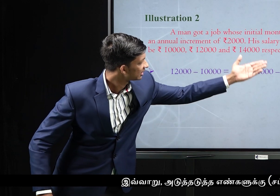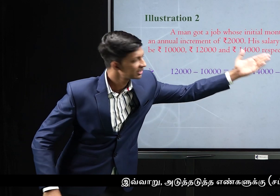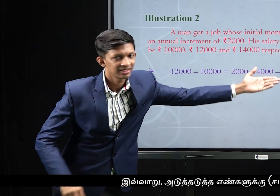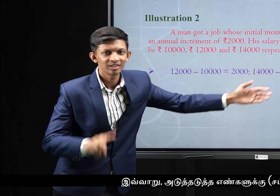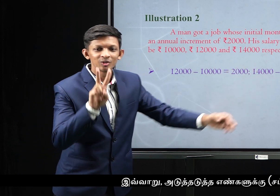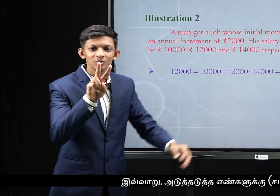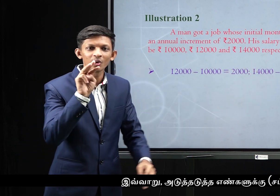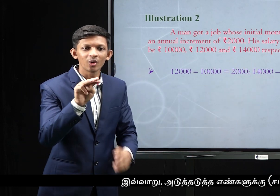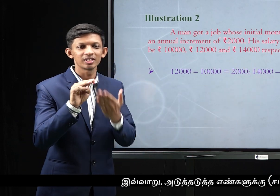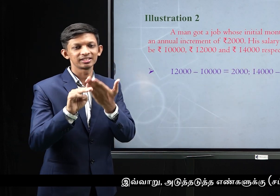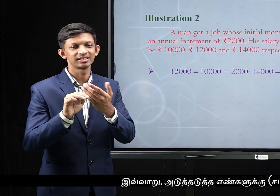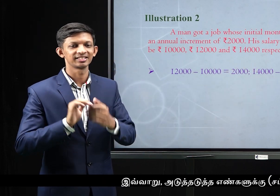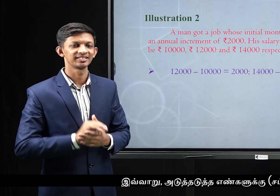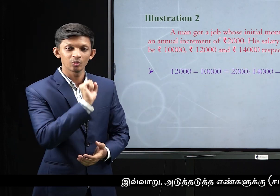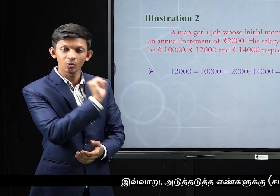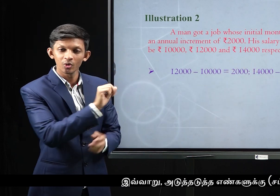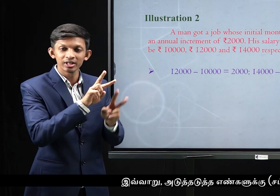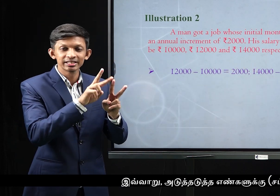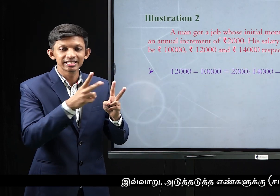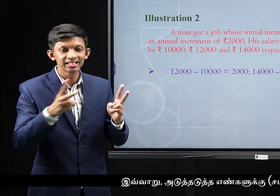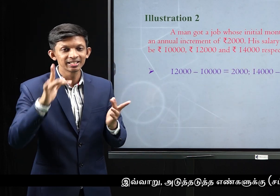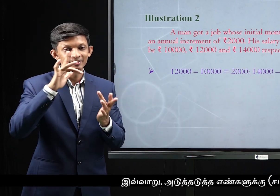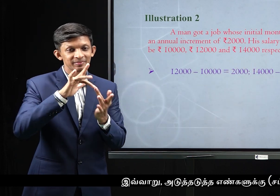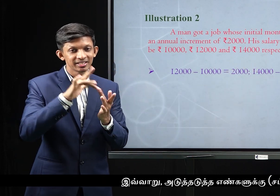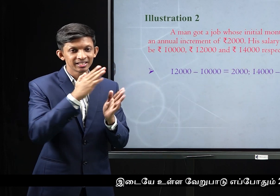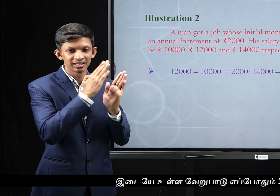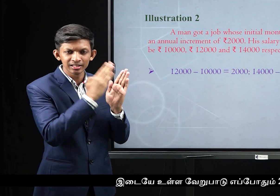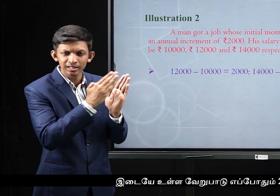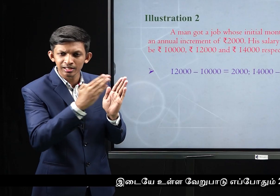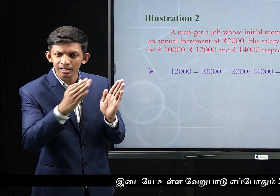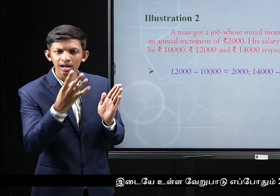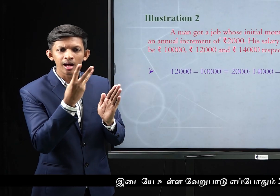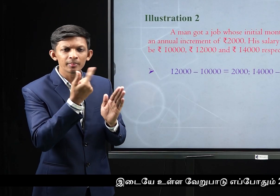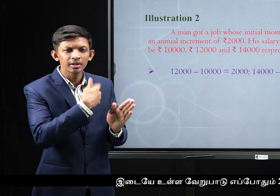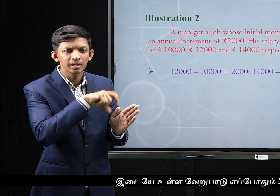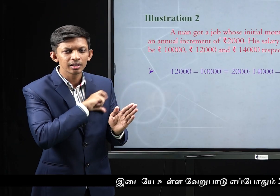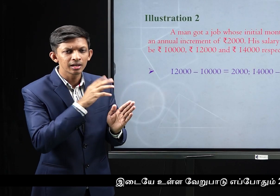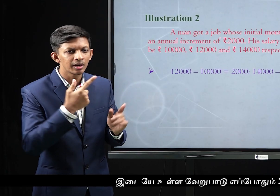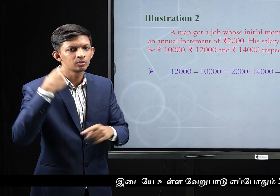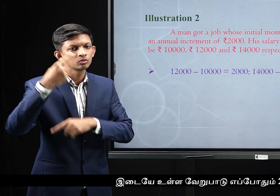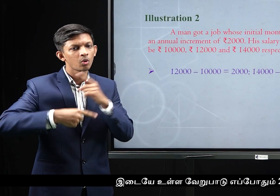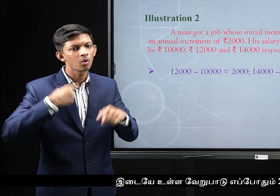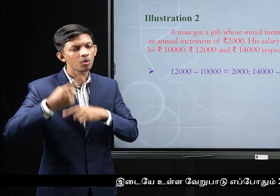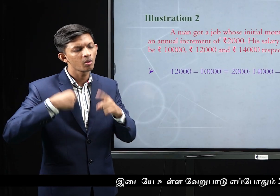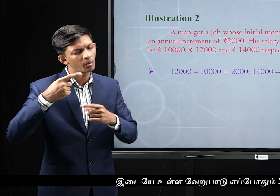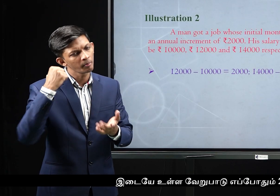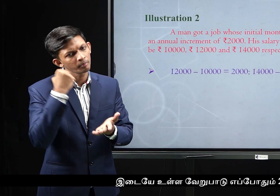இவ்வாறு அடுத்தடுத்த எண்களுக்கு, அதாவது சம்பளங்கள் இடையே உள்ள வேறுபாடுகள் எப்பொழுதும் 2,000